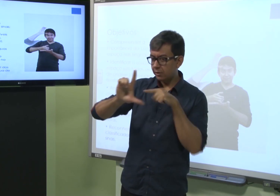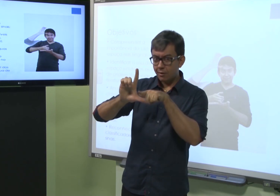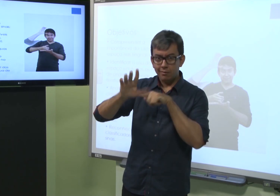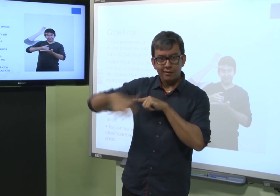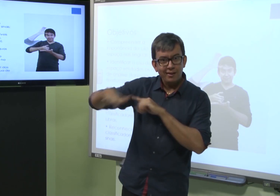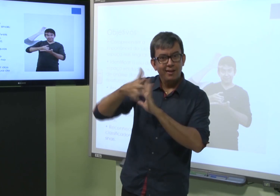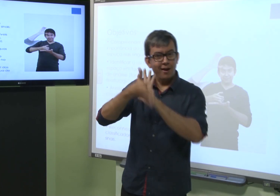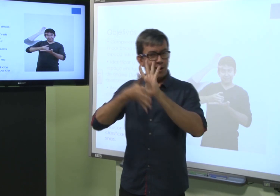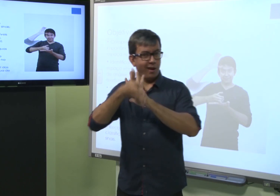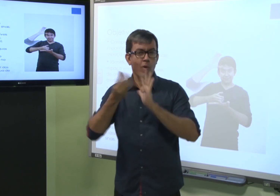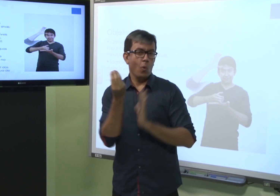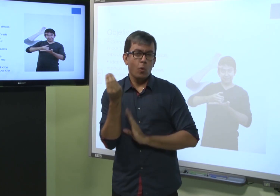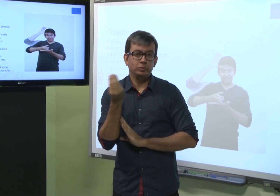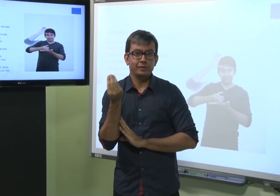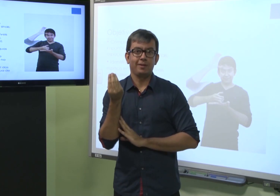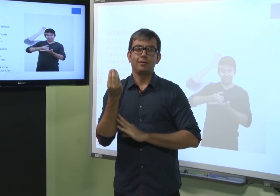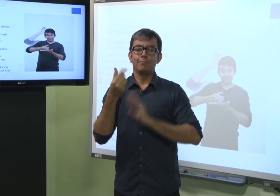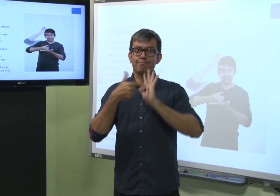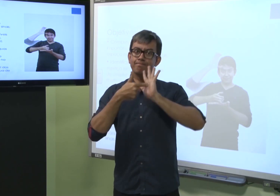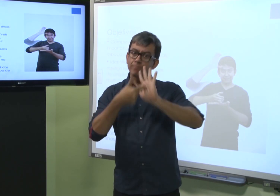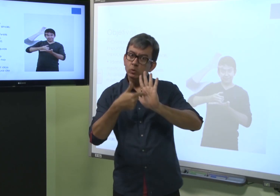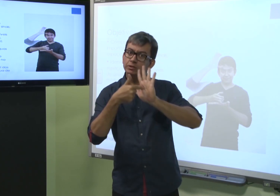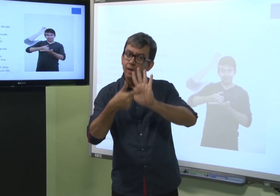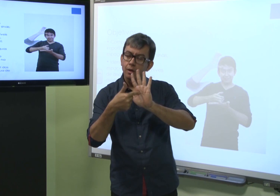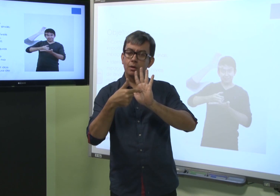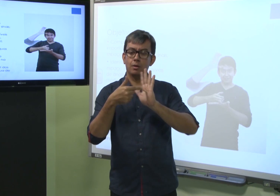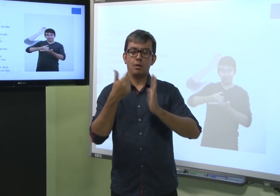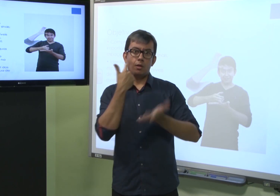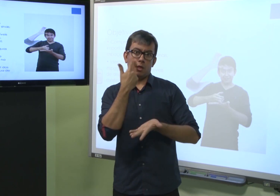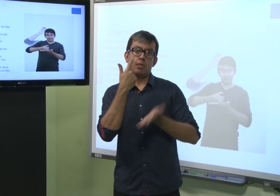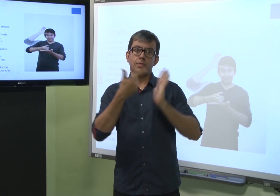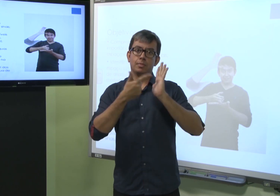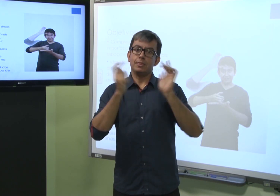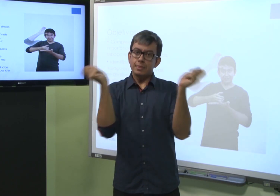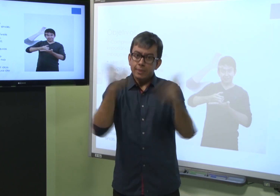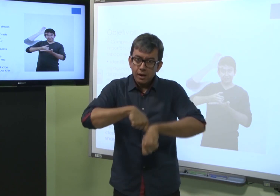sinais. Eu vou estar mostrando isso para vocês.